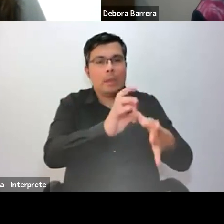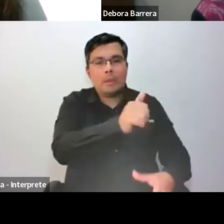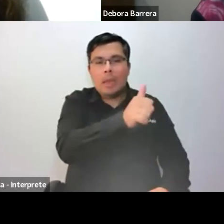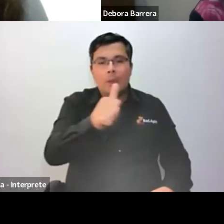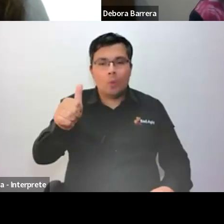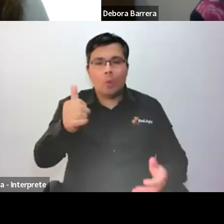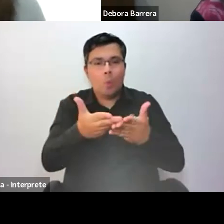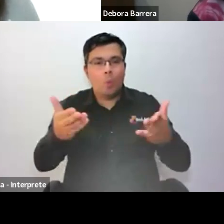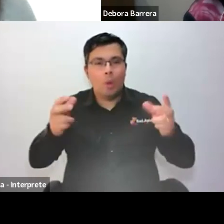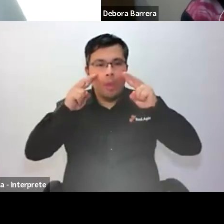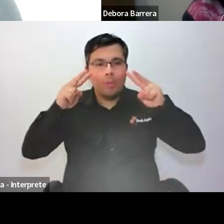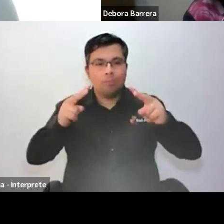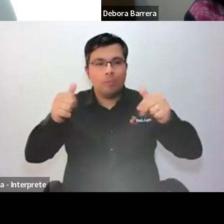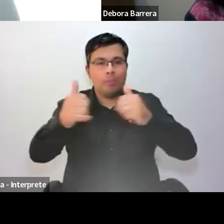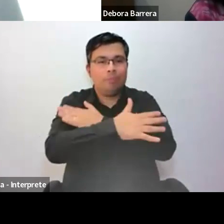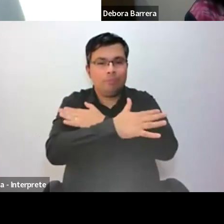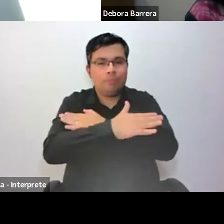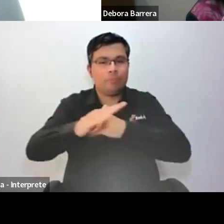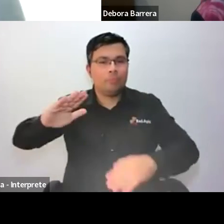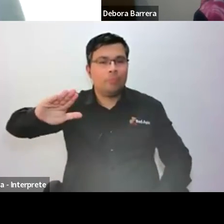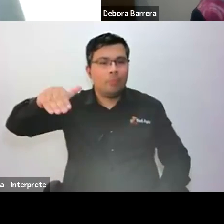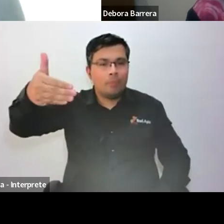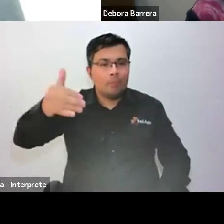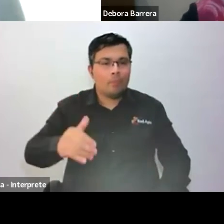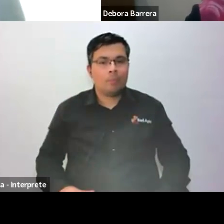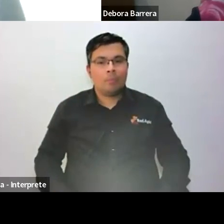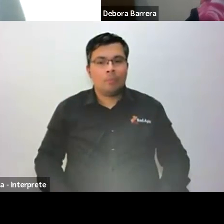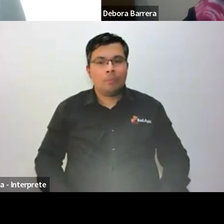Hasta el Gracias. próximo momento del